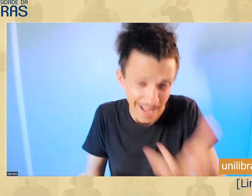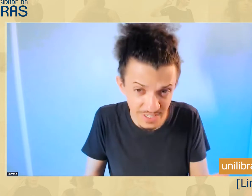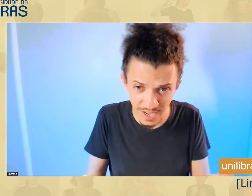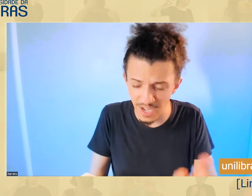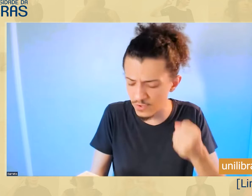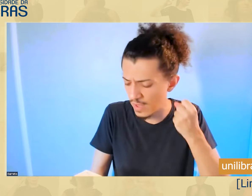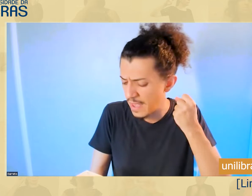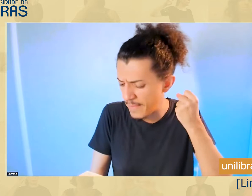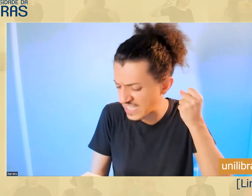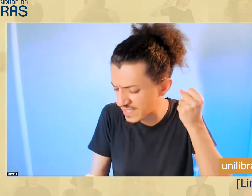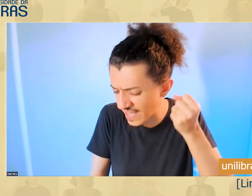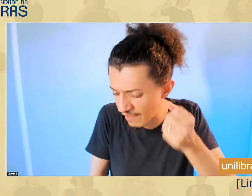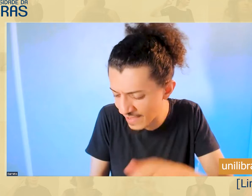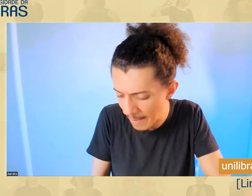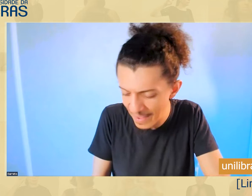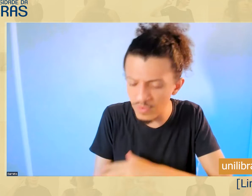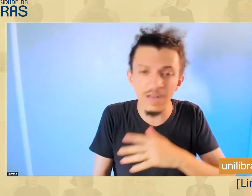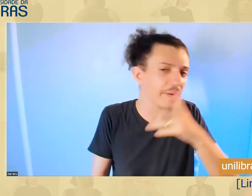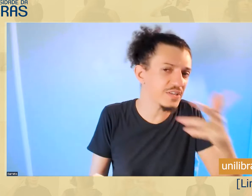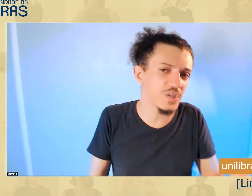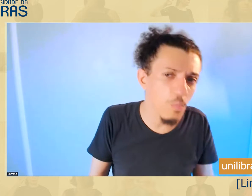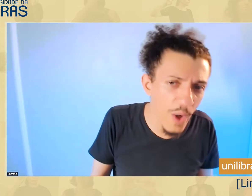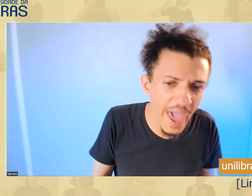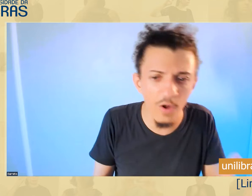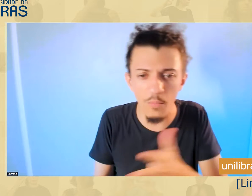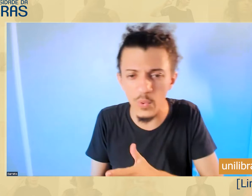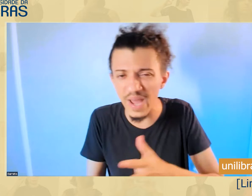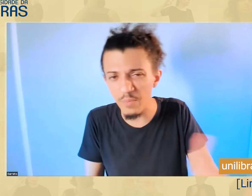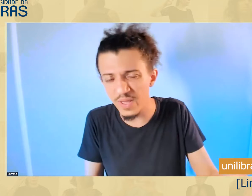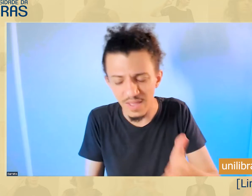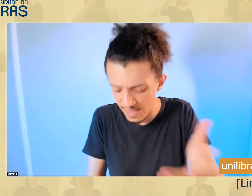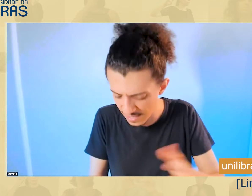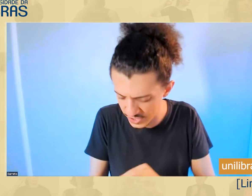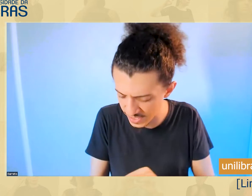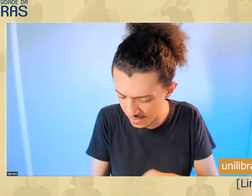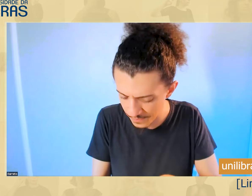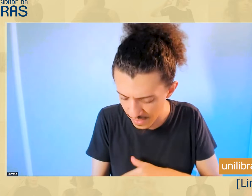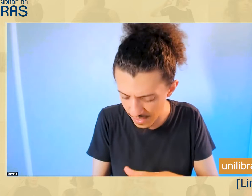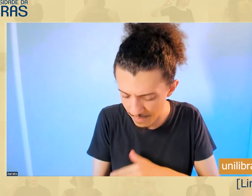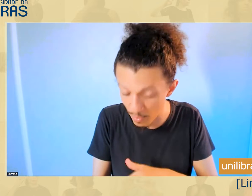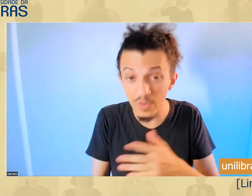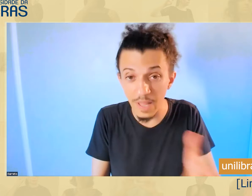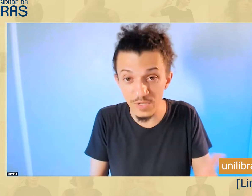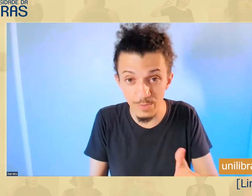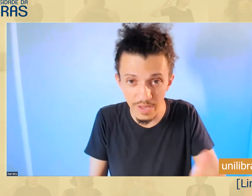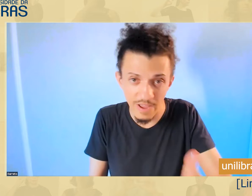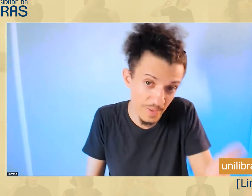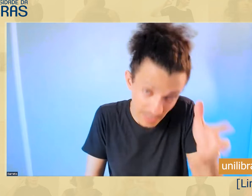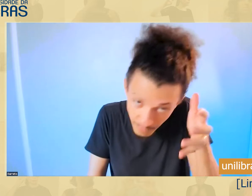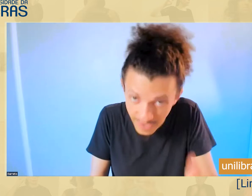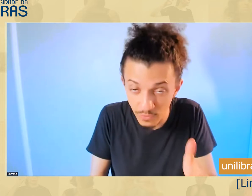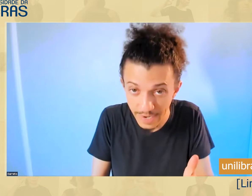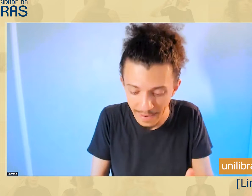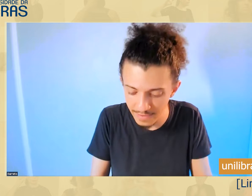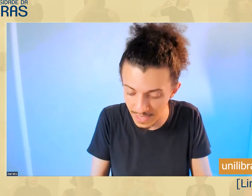ficar praticando, mesmo sem ele ficar perguntando para a gente como era, como não era, porque ele tinha pouco tempo disponível, realmente